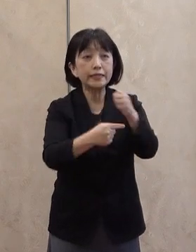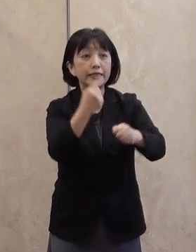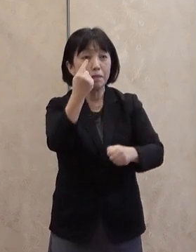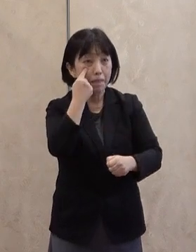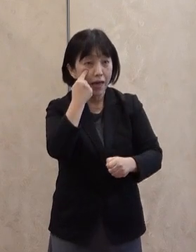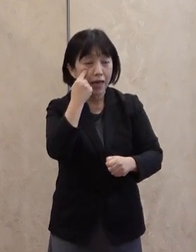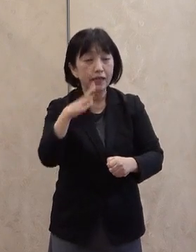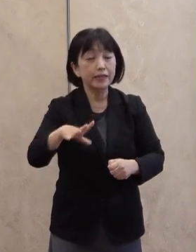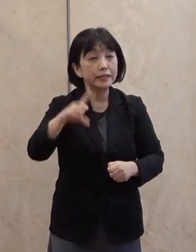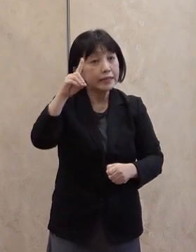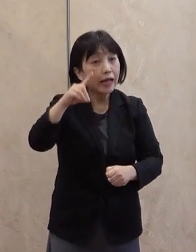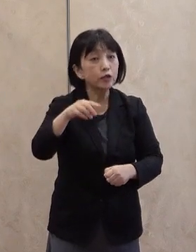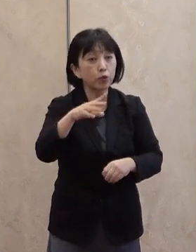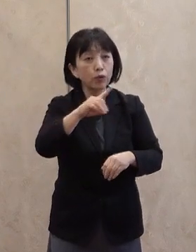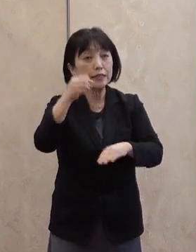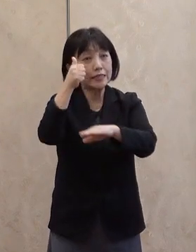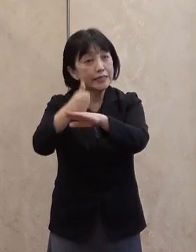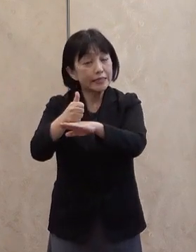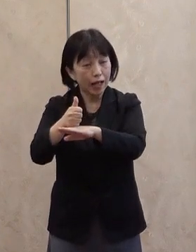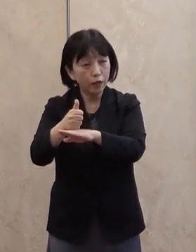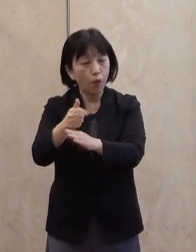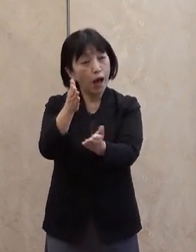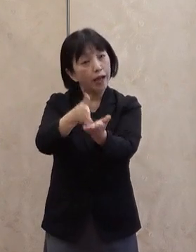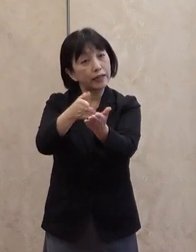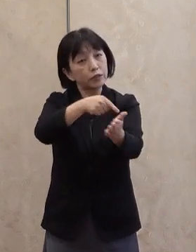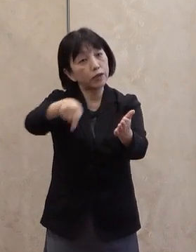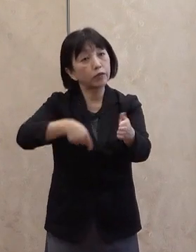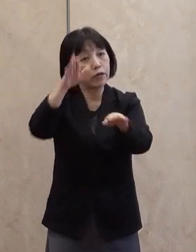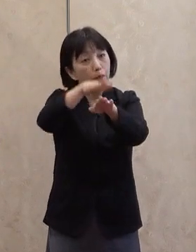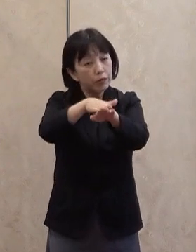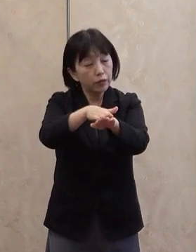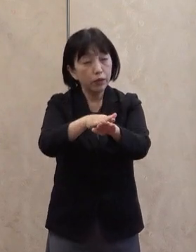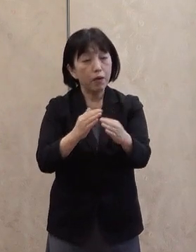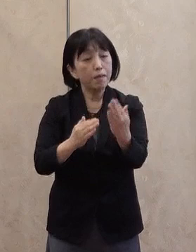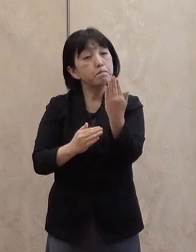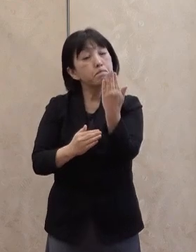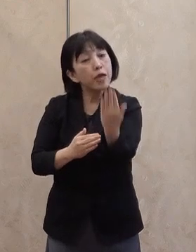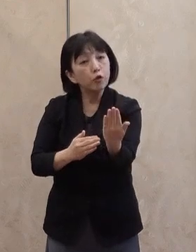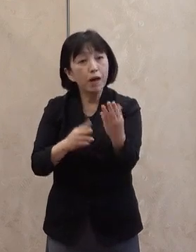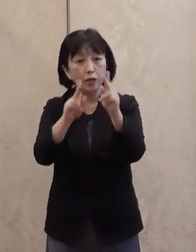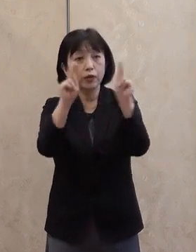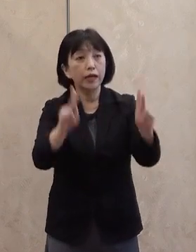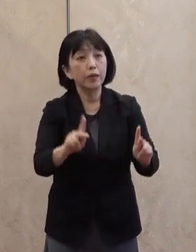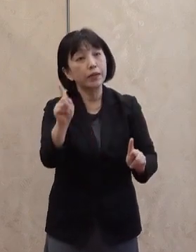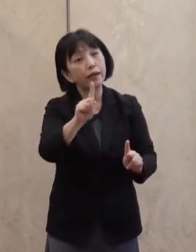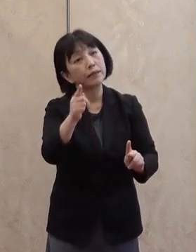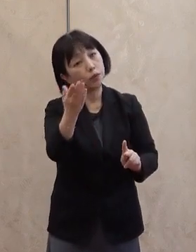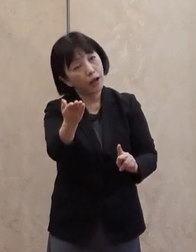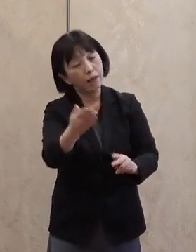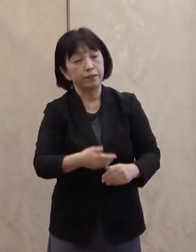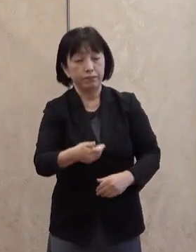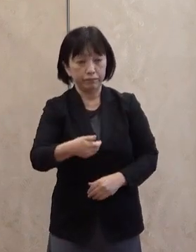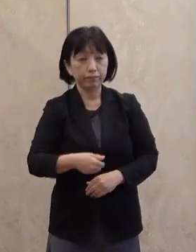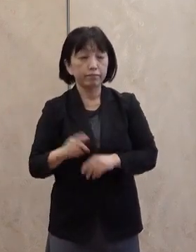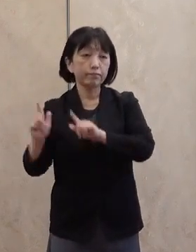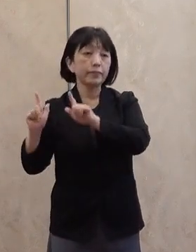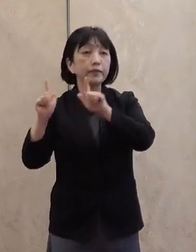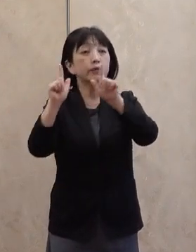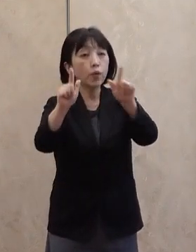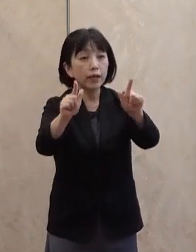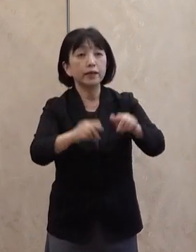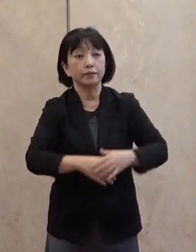事の発言と被ってしまうかもしれないんですけれども、改めて今目の前にある課題というのはどういったところがあるかというのをお聞きしてもいいでしょうか。